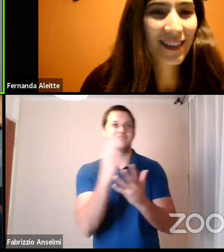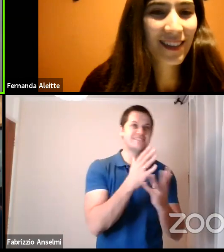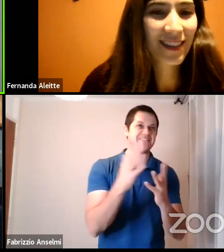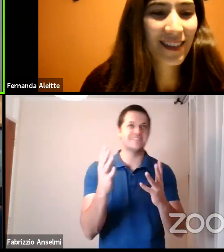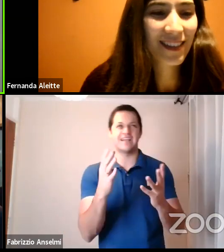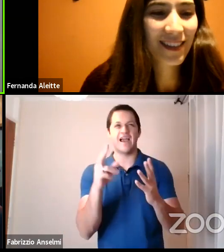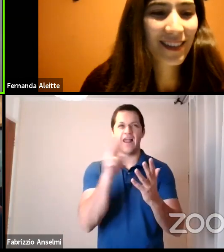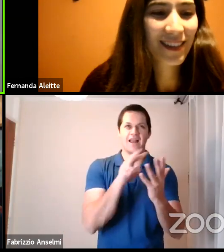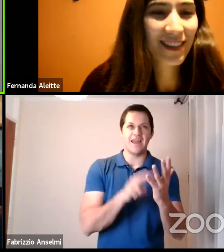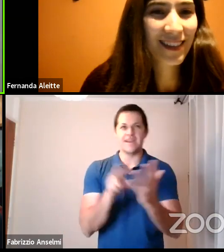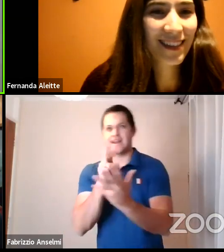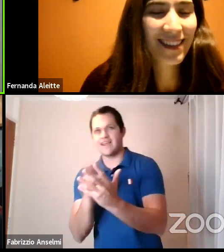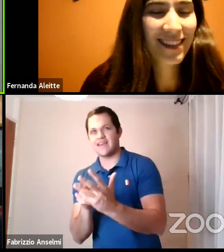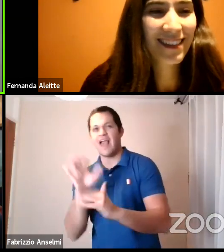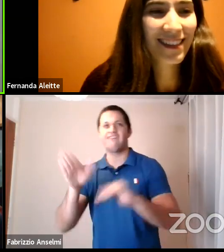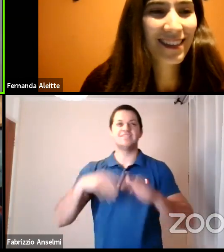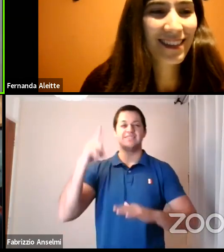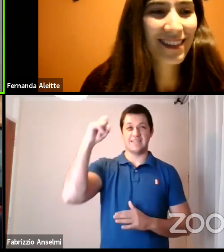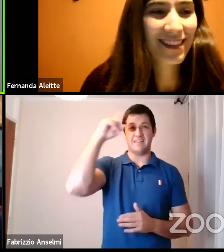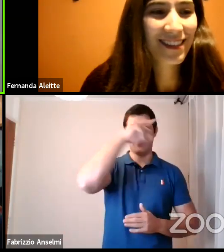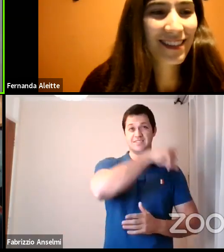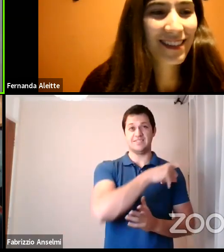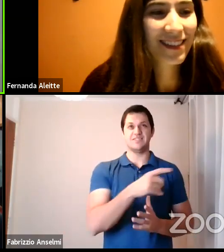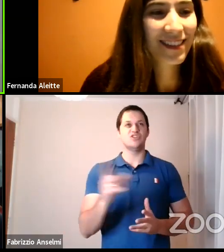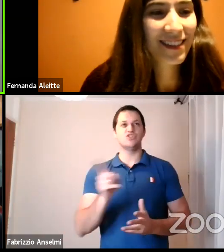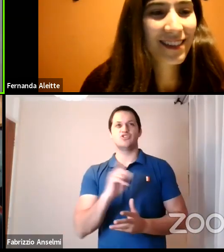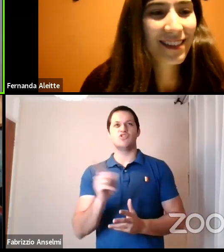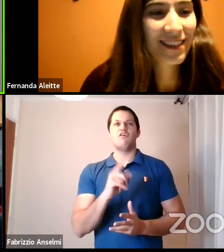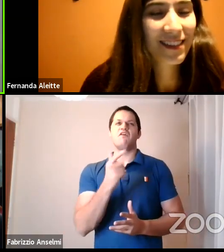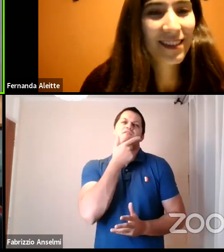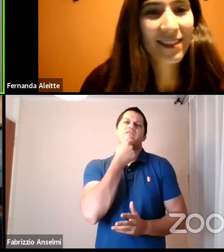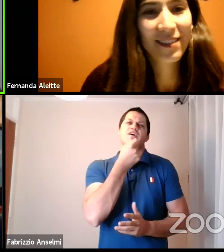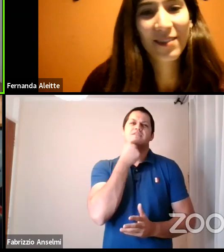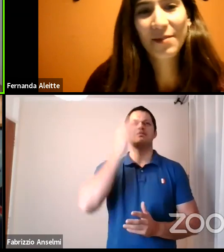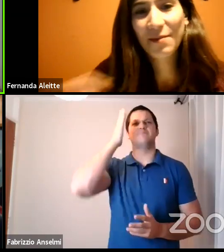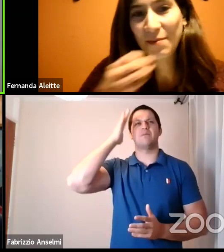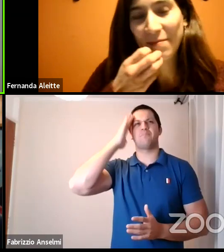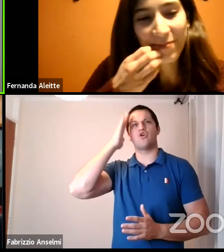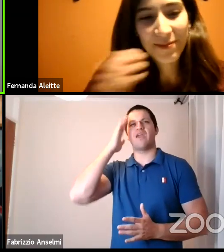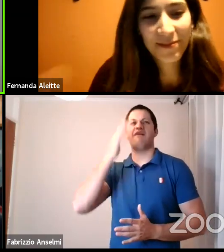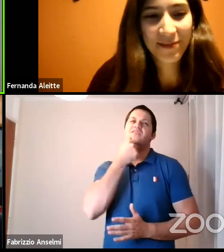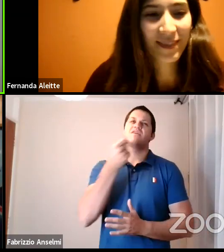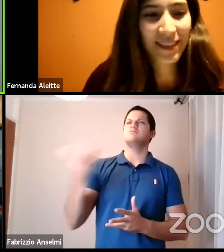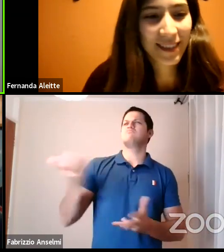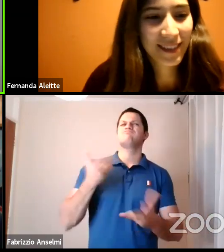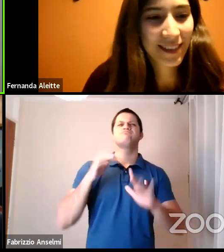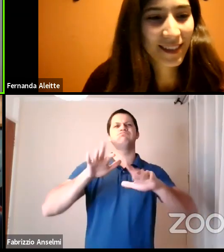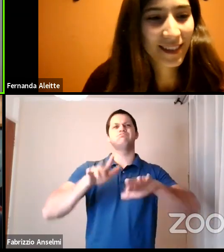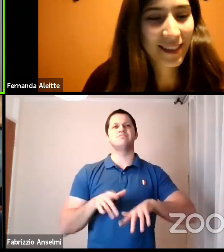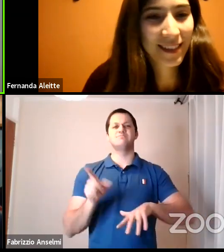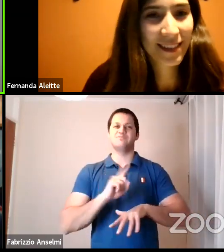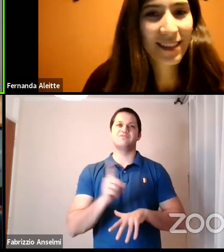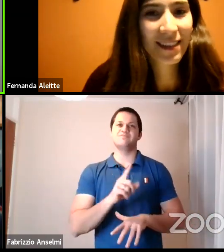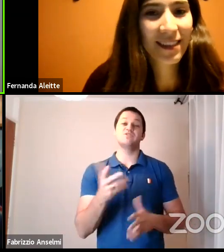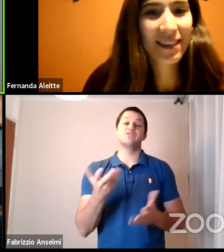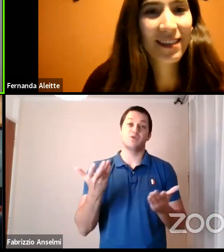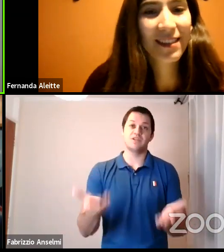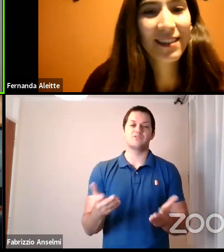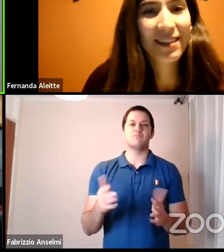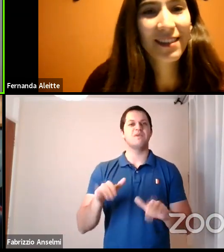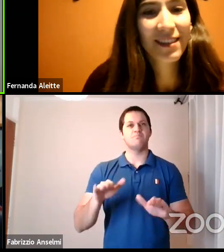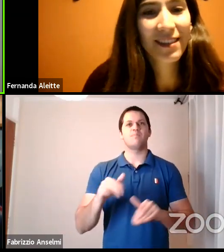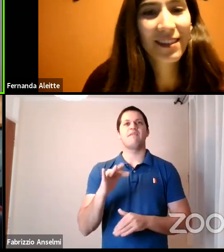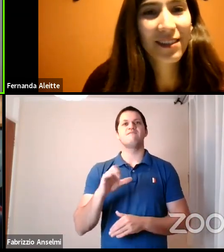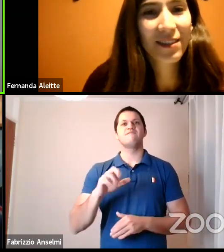esta información es difícil, ¿no? No es un proceso de levantamiento de historia de memoria que sea tan fácil, no está entregado. Y sobre eso mismo, Fernanda, ¿cómo